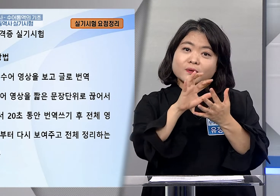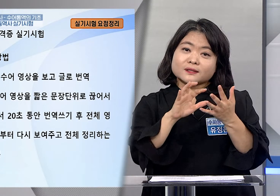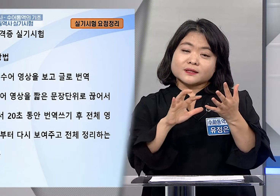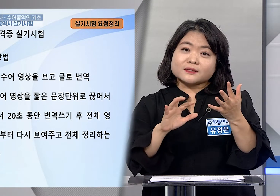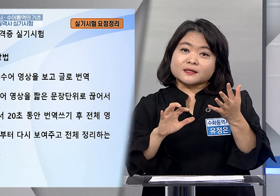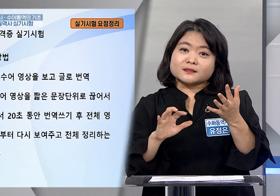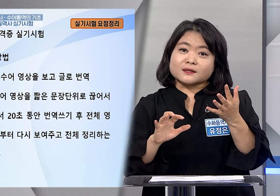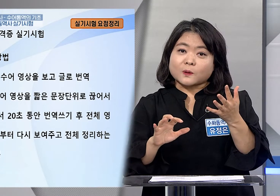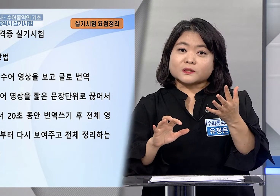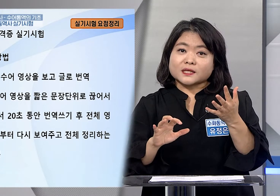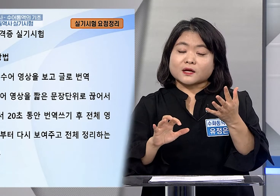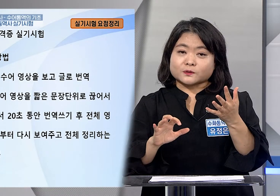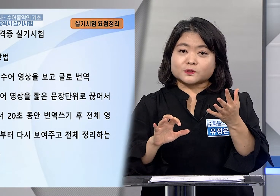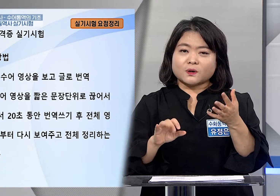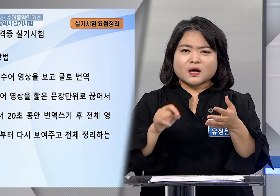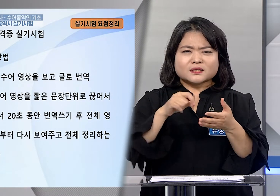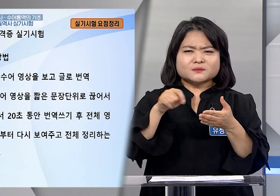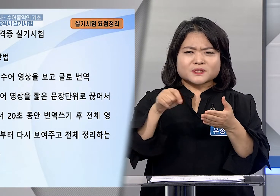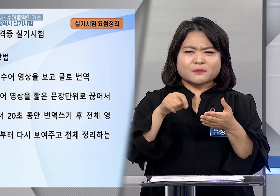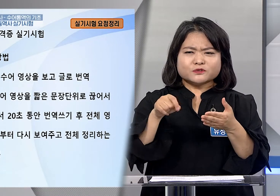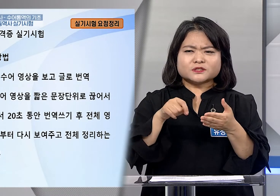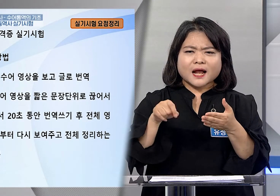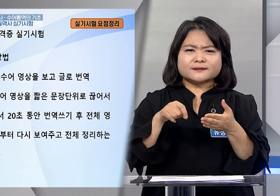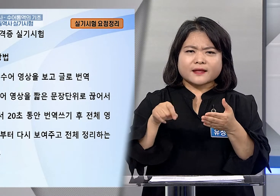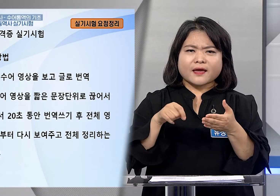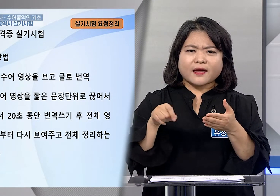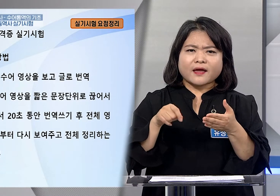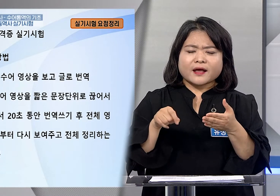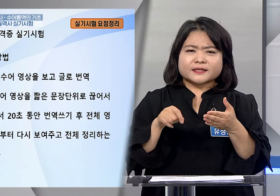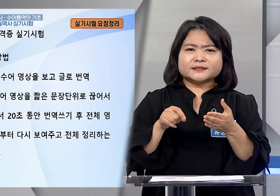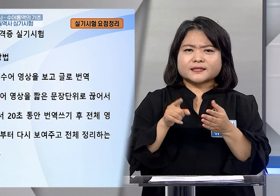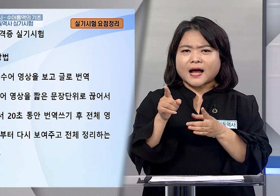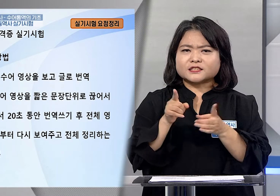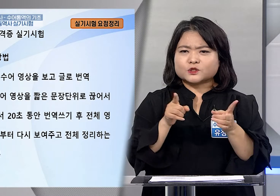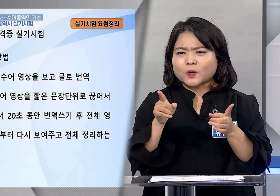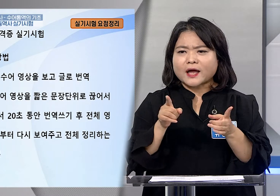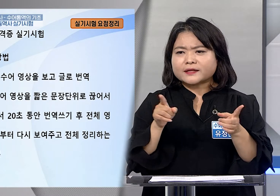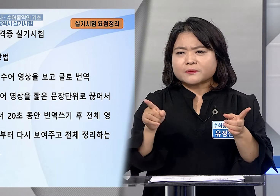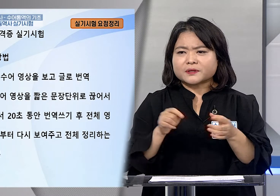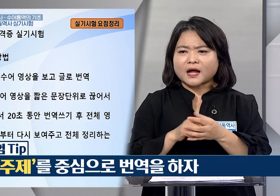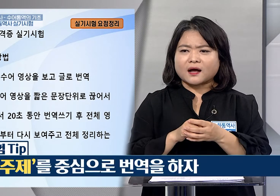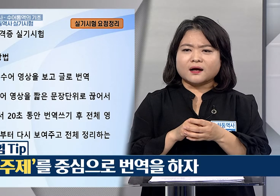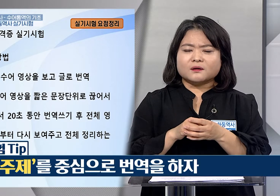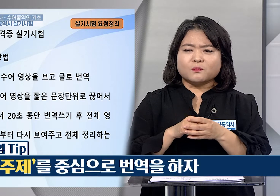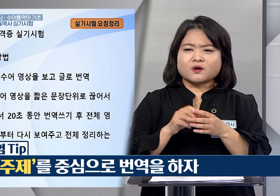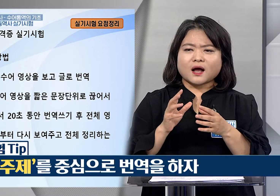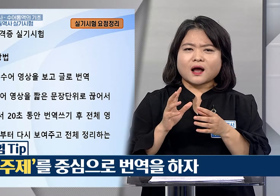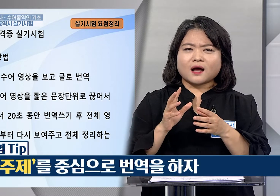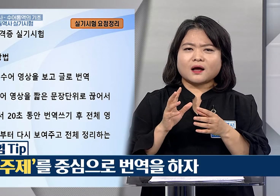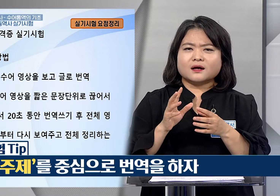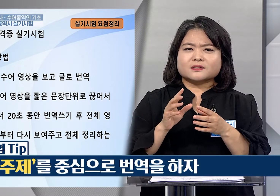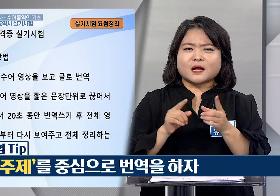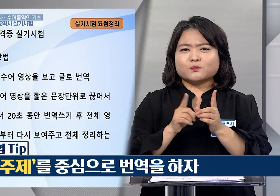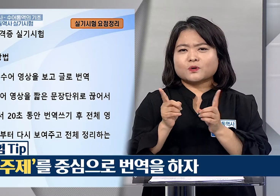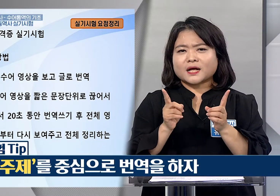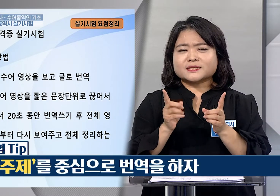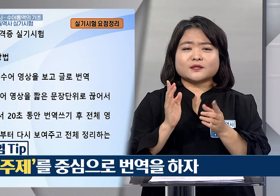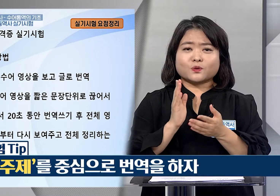관련된 얘기들이 나올 거잖아요. 그렇죠? 그럼 장문을 할 때 그 가지로 가야 됩니다. 뭔가 잘못 가지